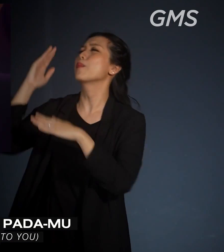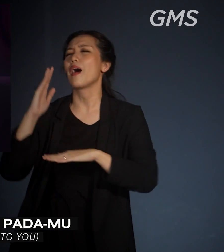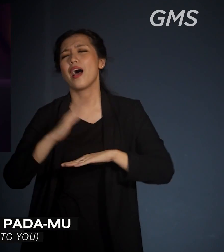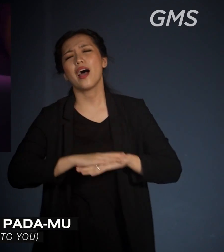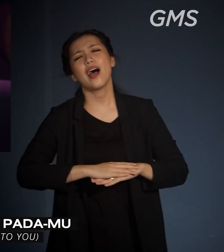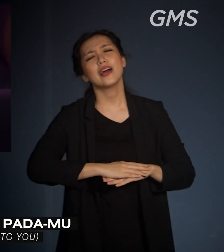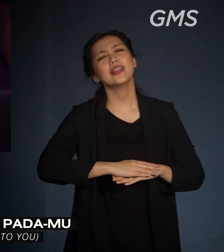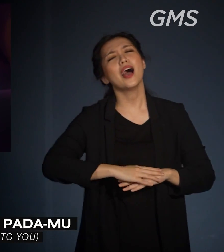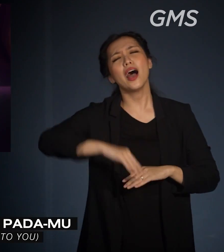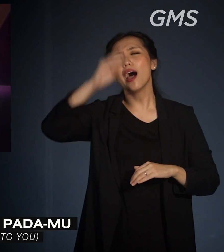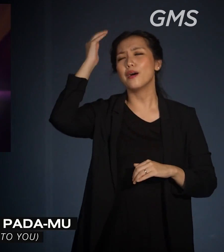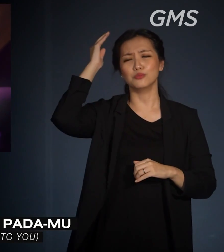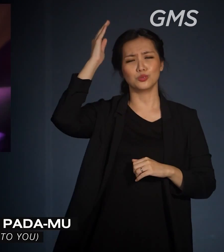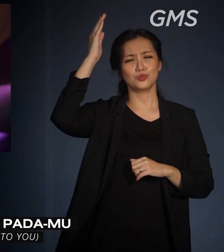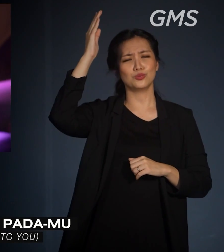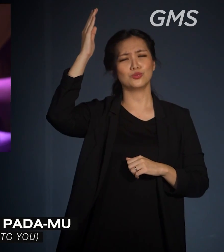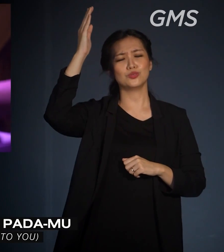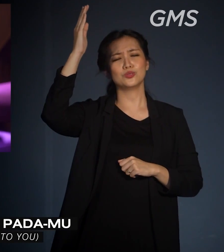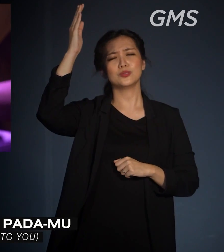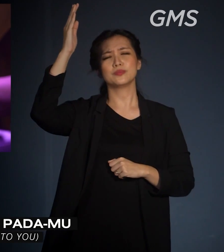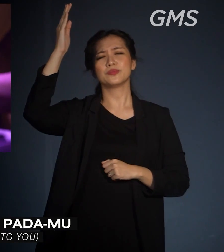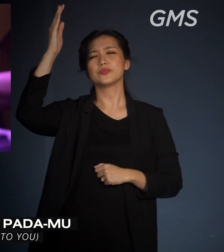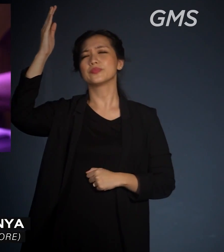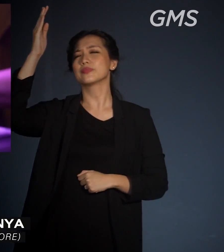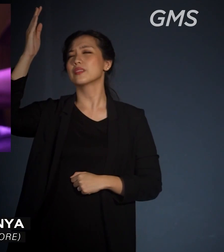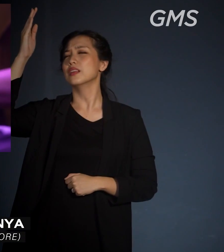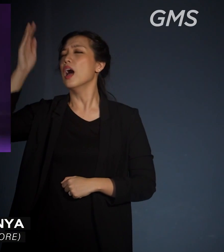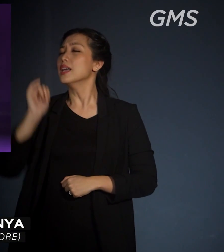bersyukur padamu